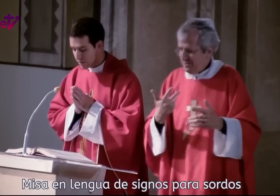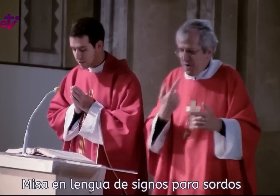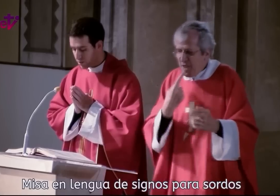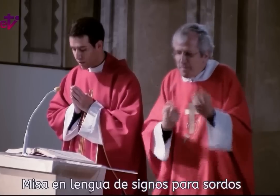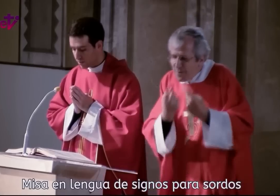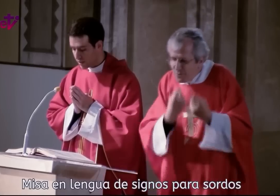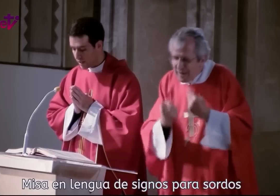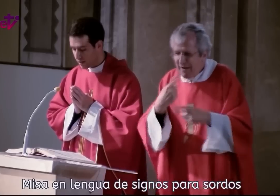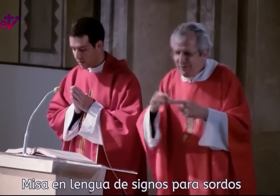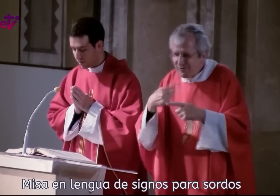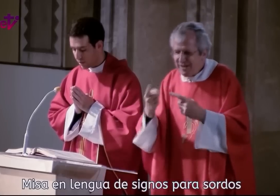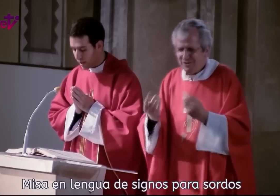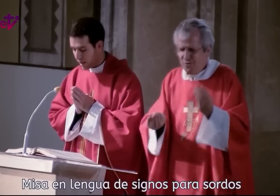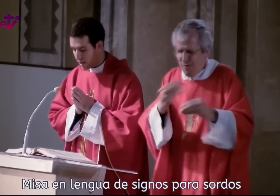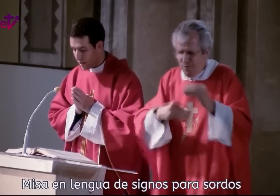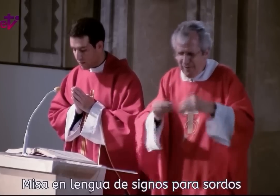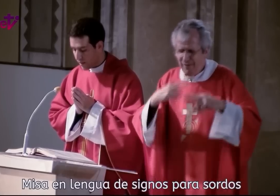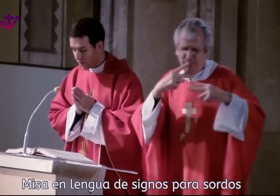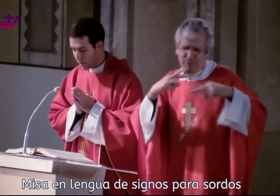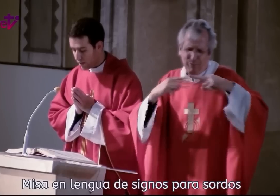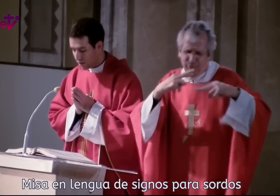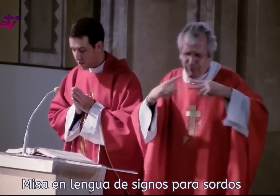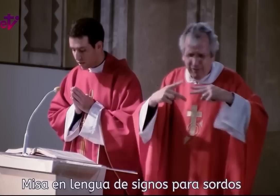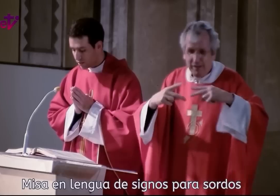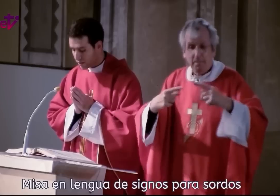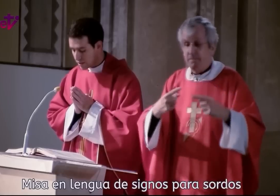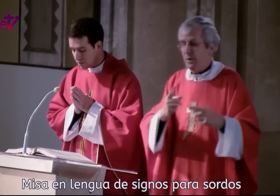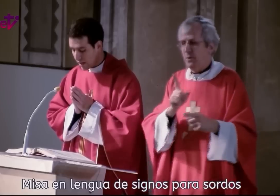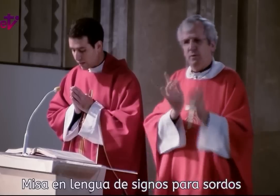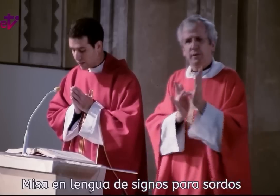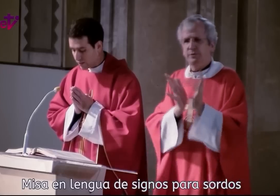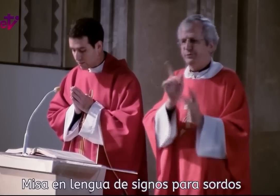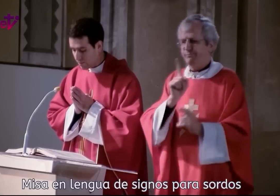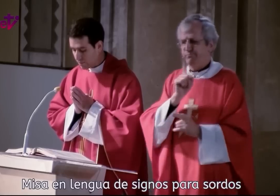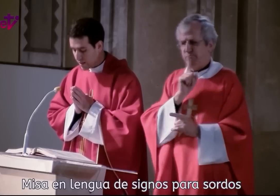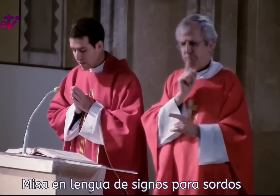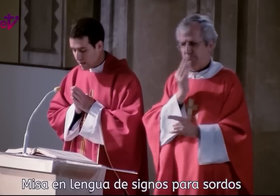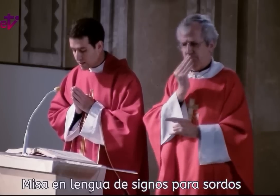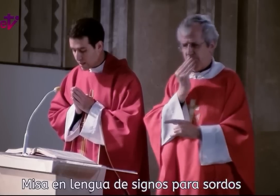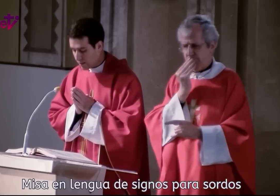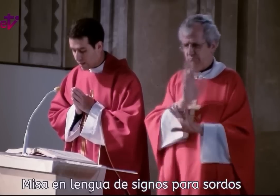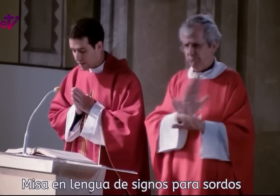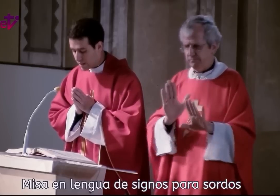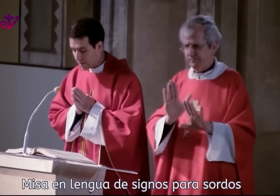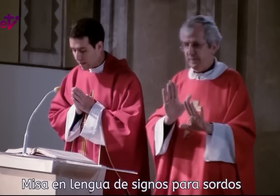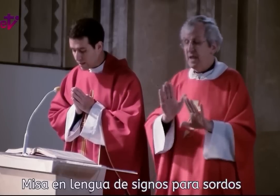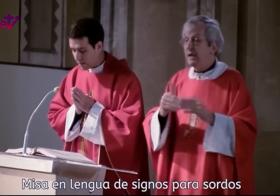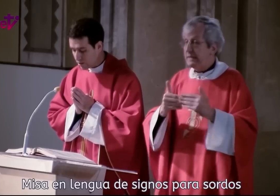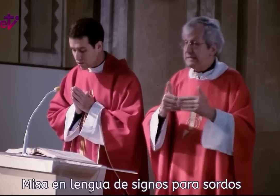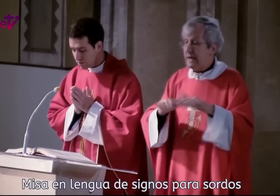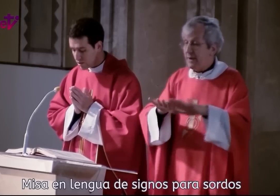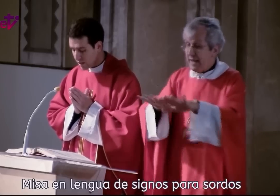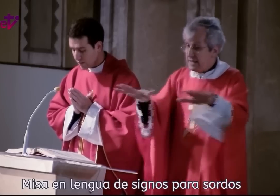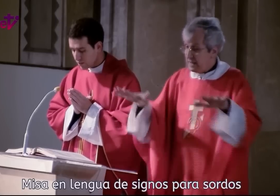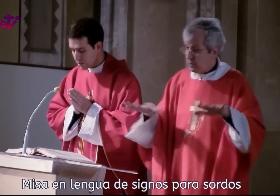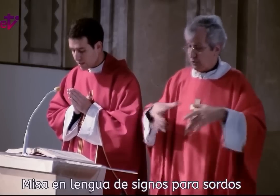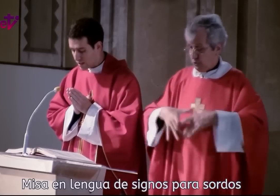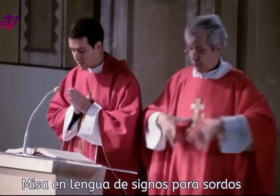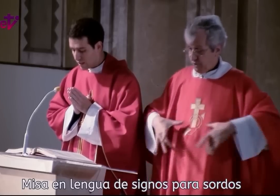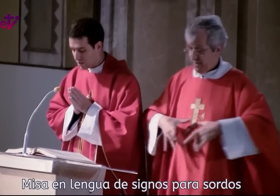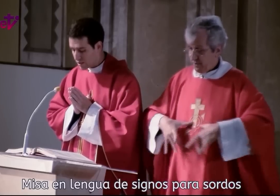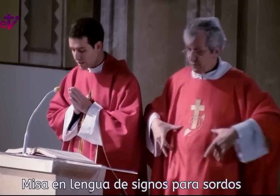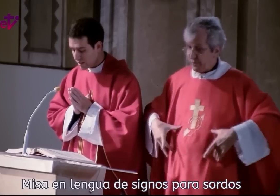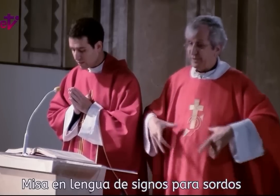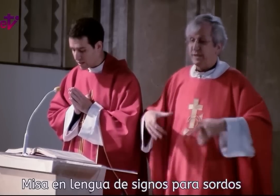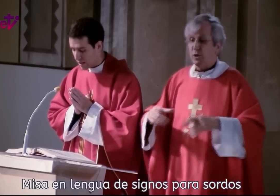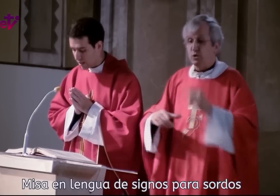preguntas con abundante verborrea, pero él no le contestó nada. Estaban allí los sumos sacerdotes